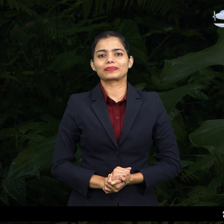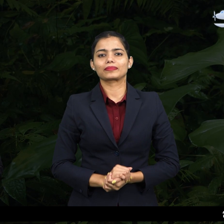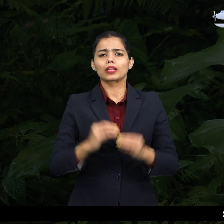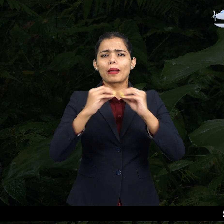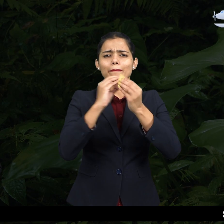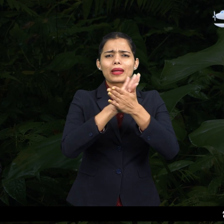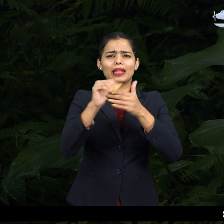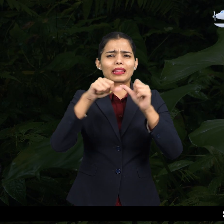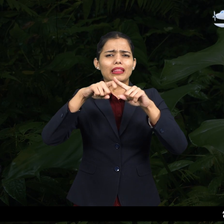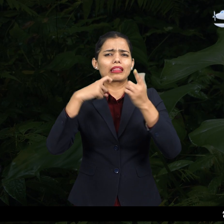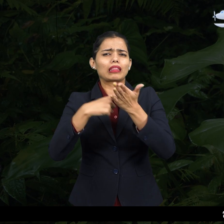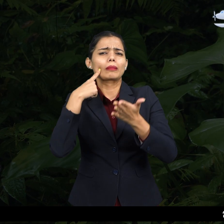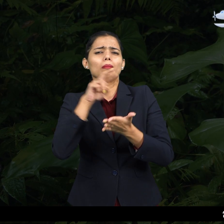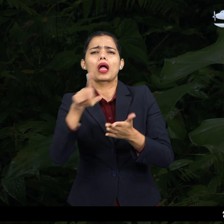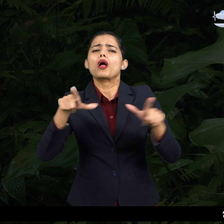ಬಕ್ರಿ,